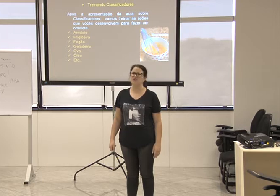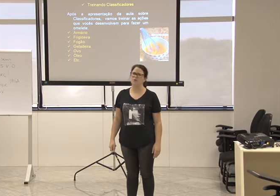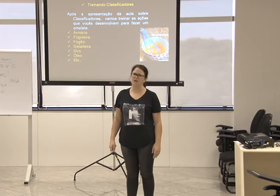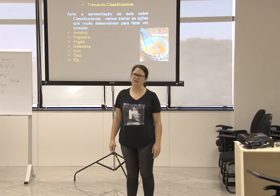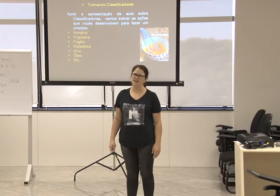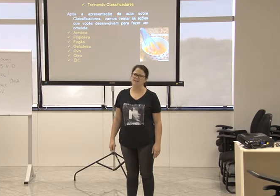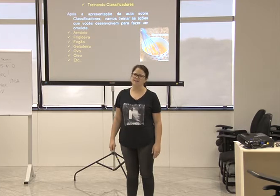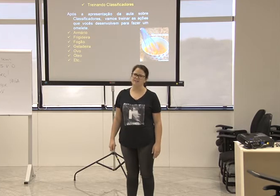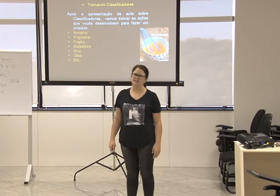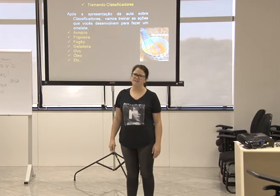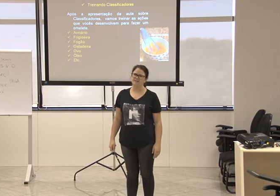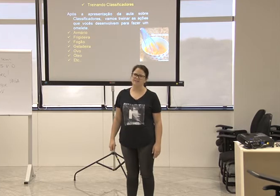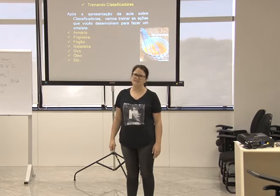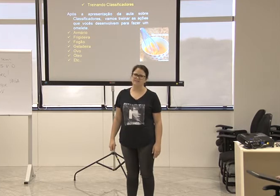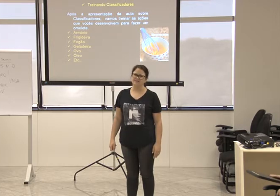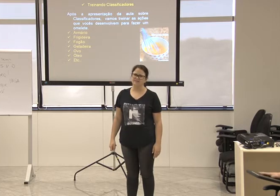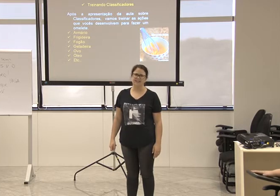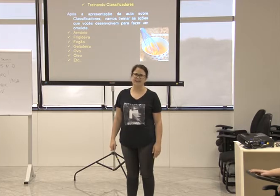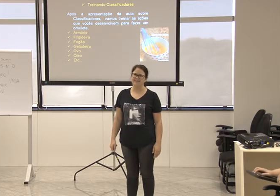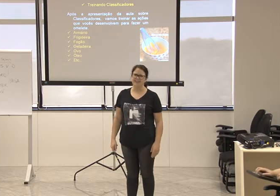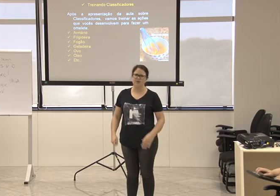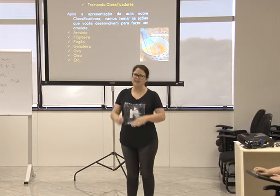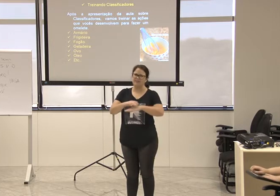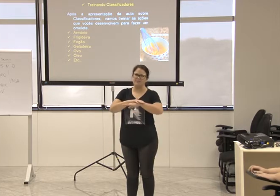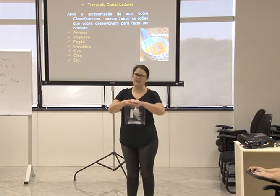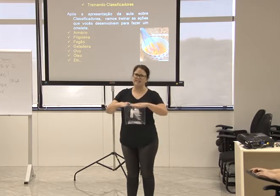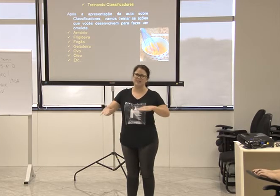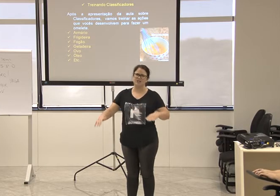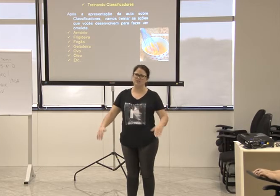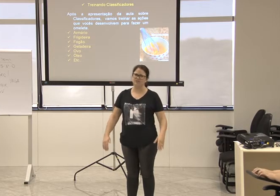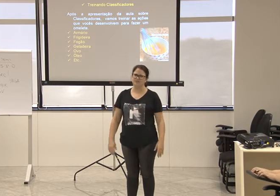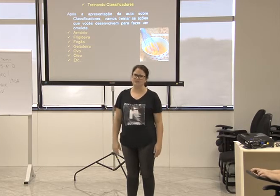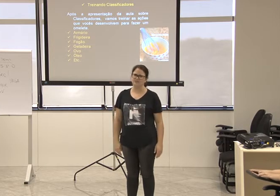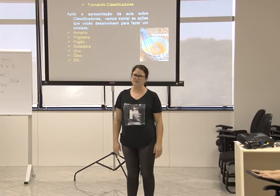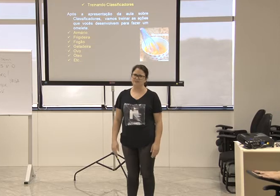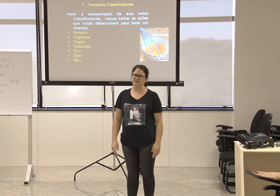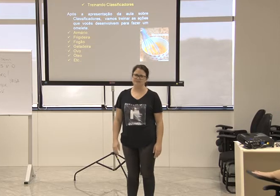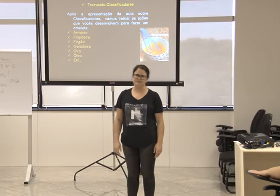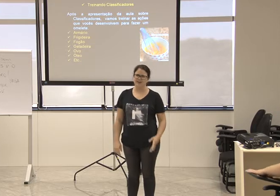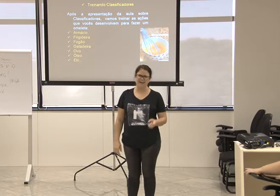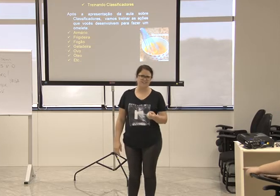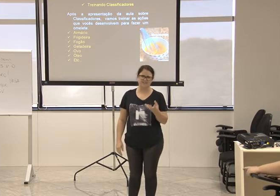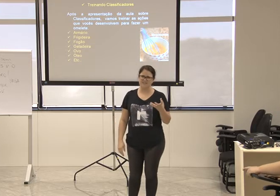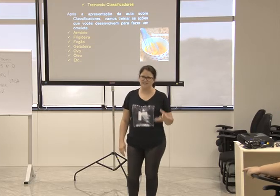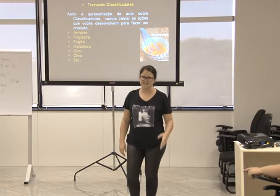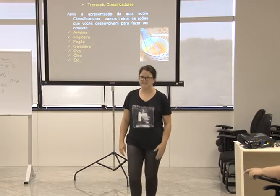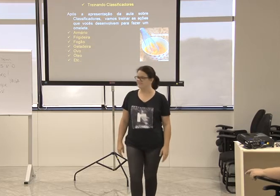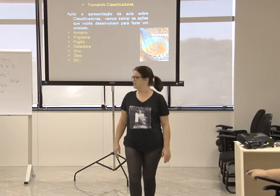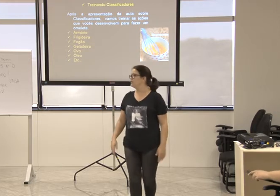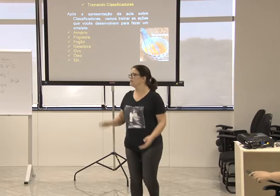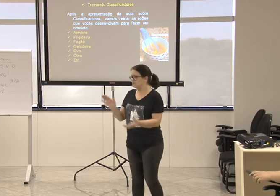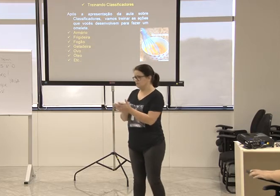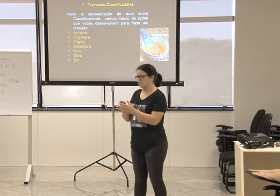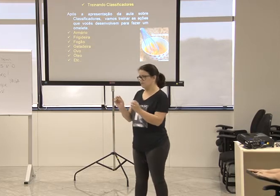nunca Quem nunca? derreteu a tampa daqueles negócios de vidro? Várias vezes.